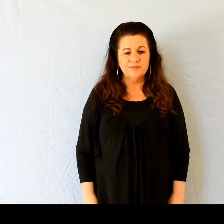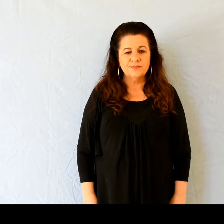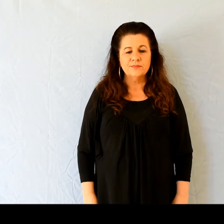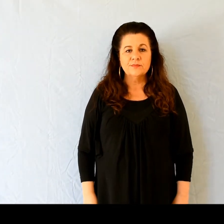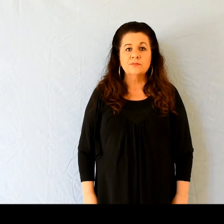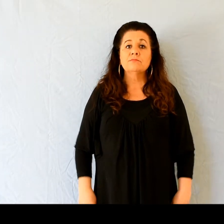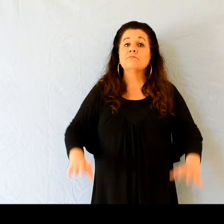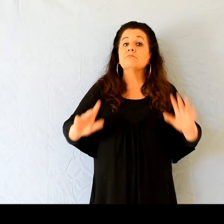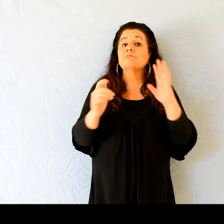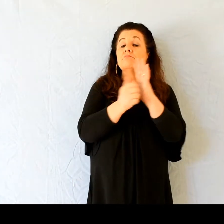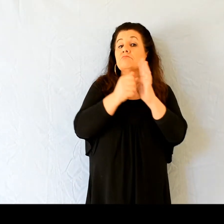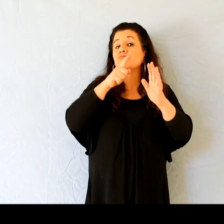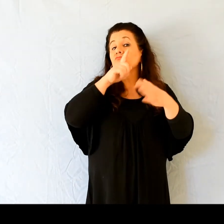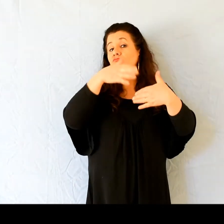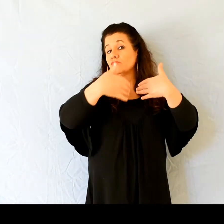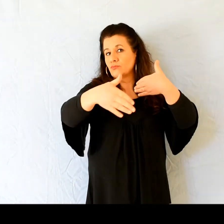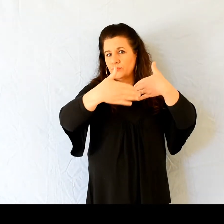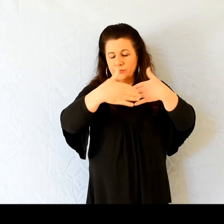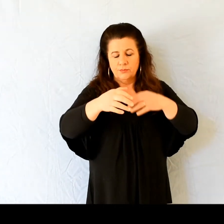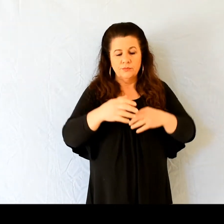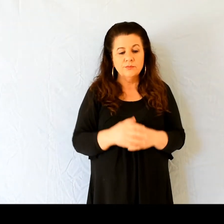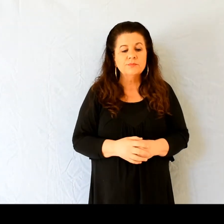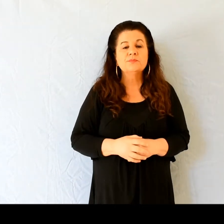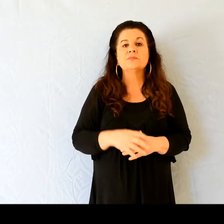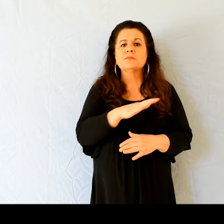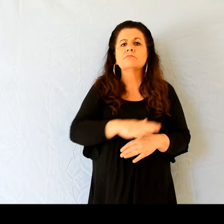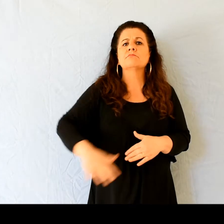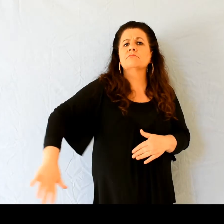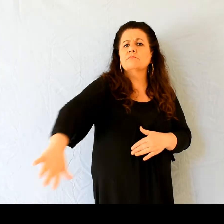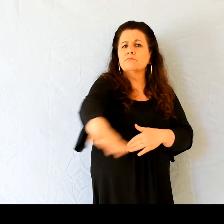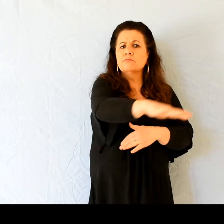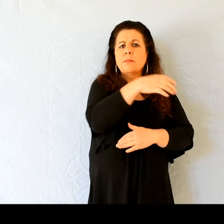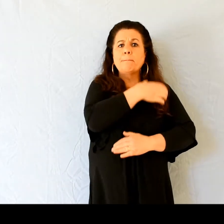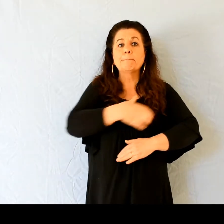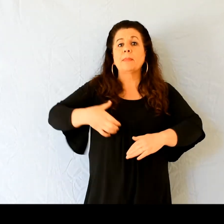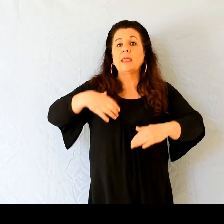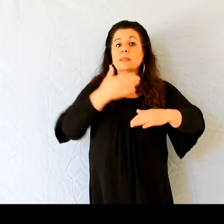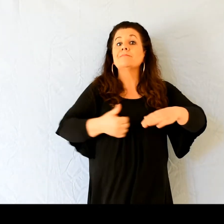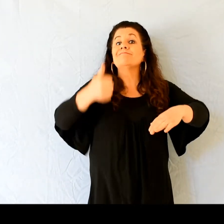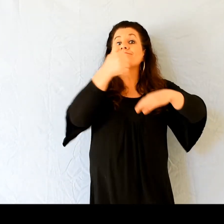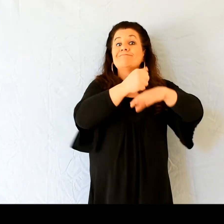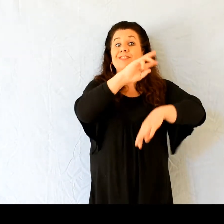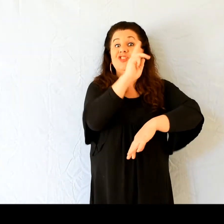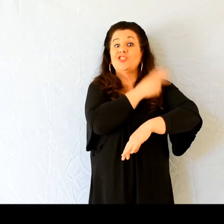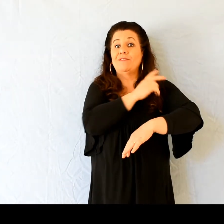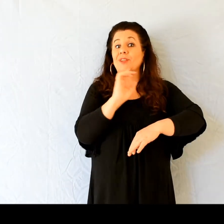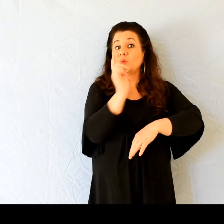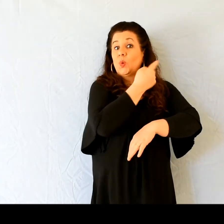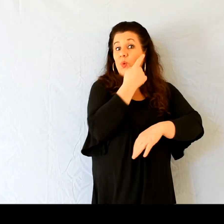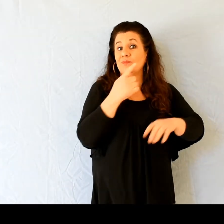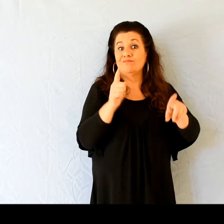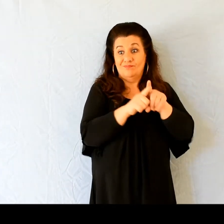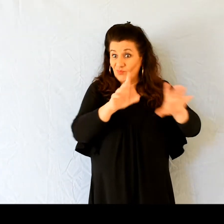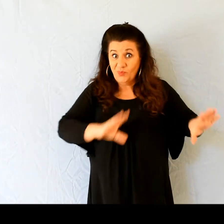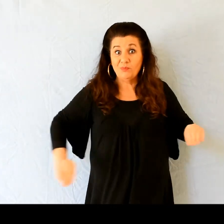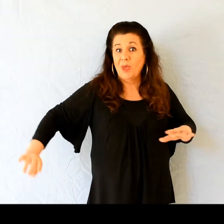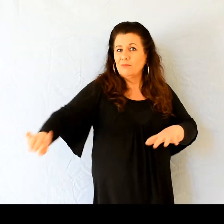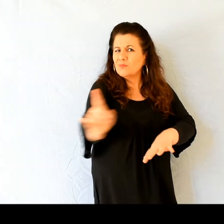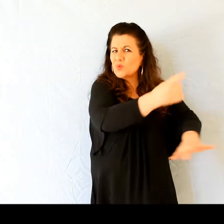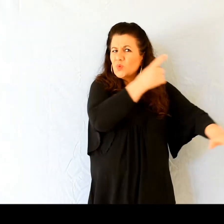En ces jours-là, tous les chefs des prêtres et du peuple multipliaient les infidélités, en imitant toutes